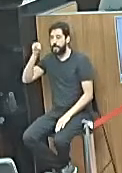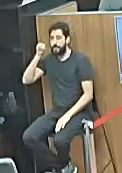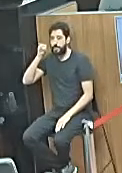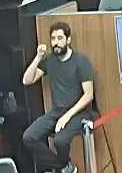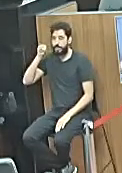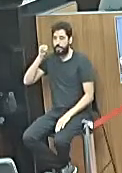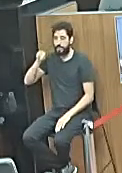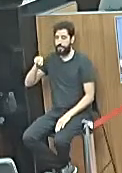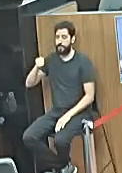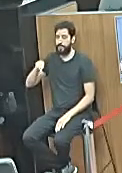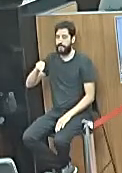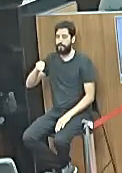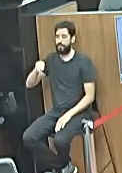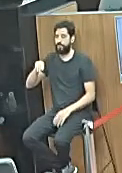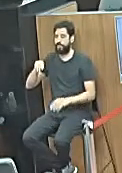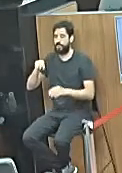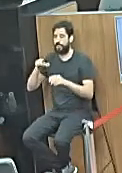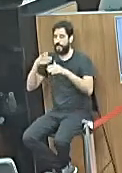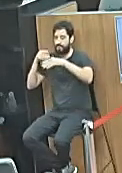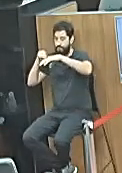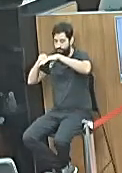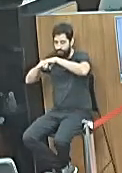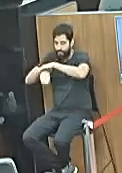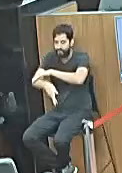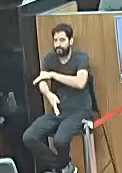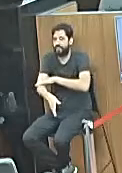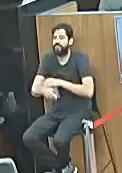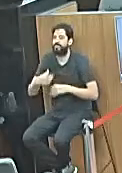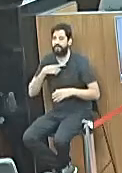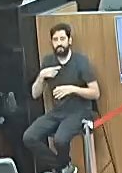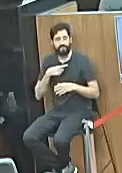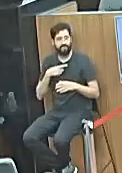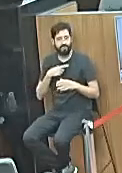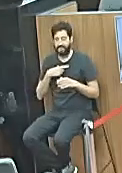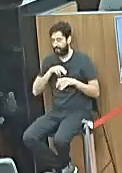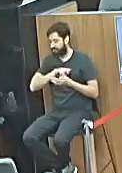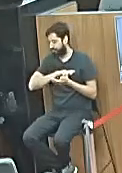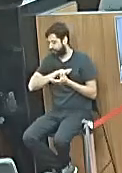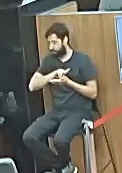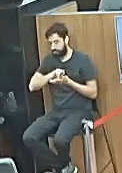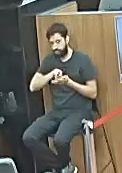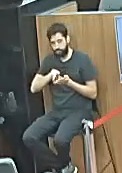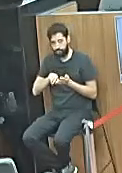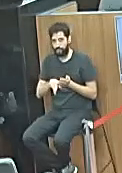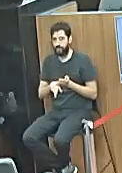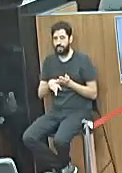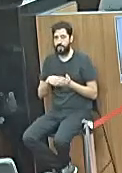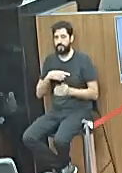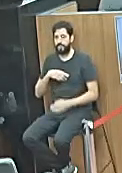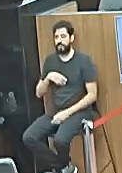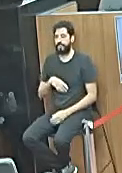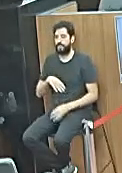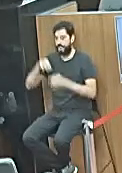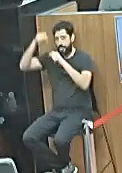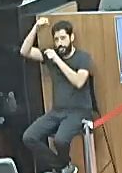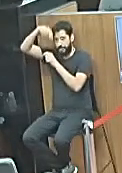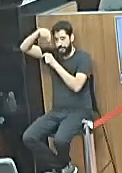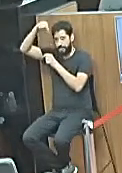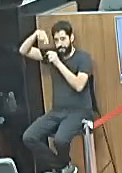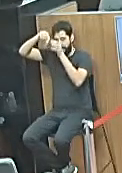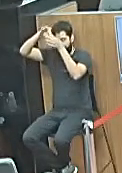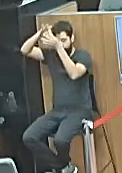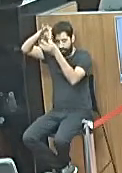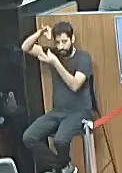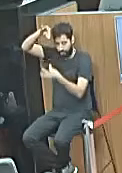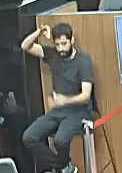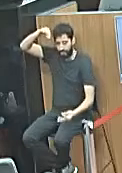de caverna com espelho o tema de toda ordem lá tem a mão o maior estalactite do mundo que é a perna da bailarina